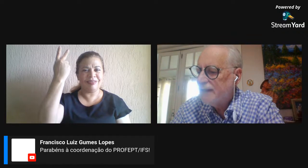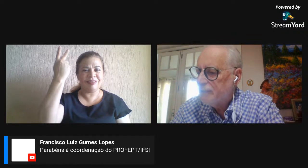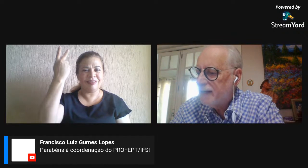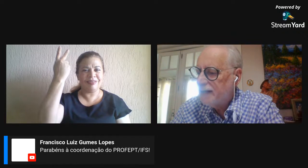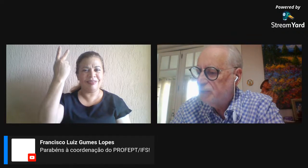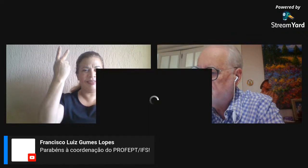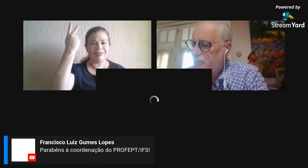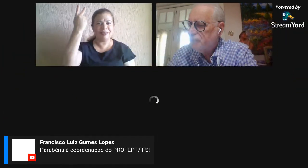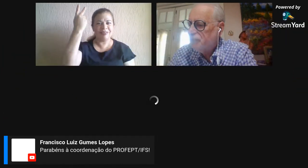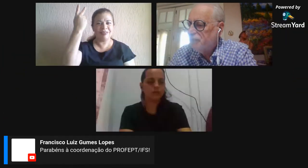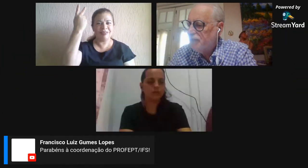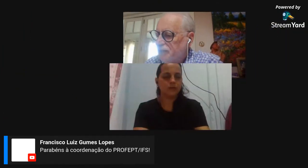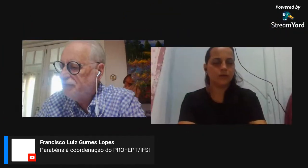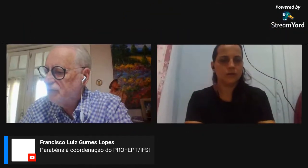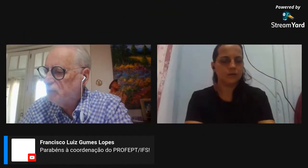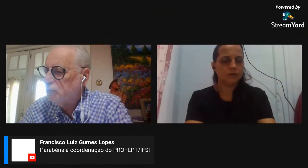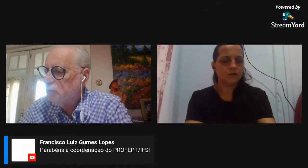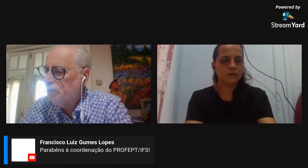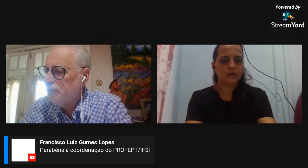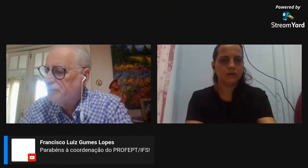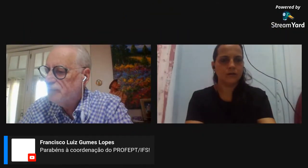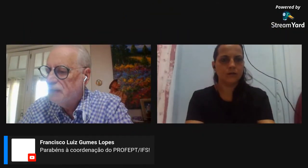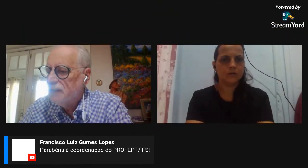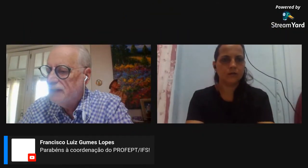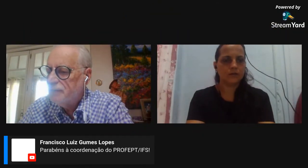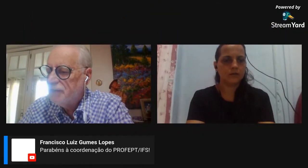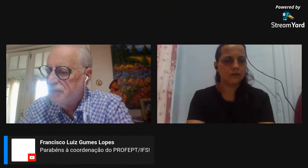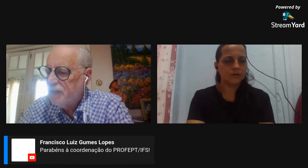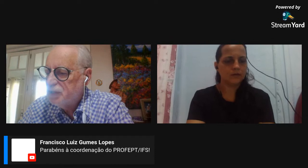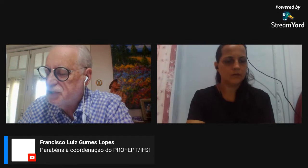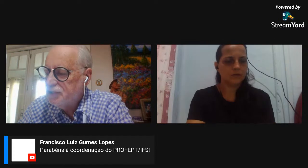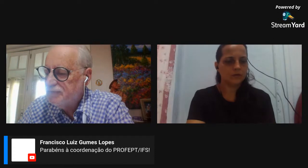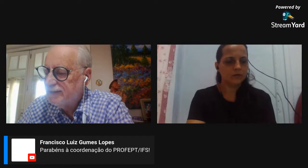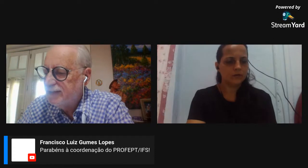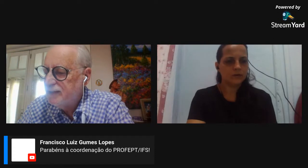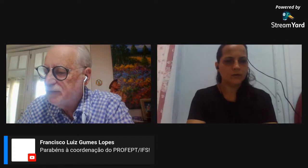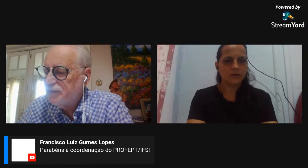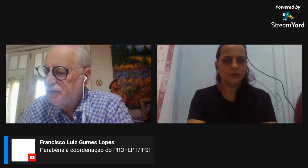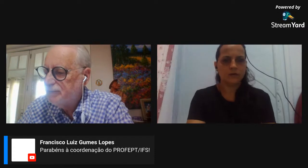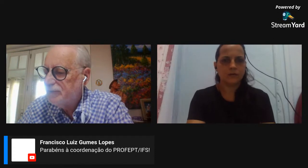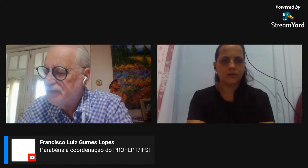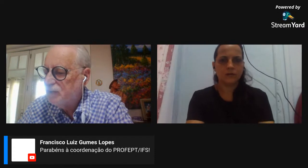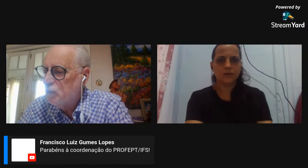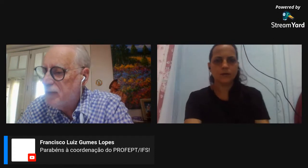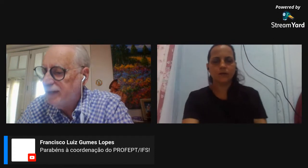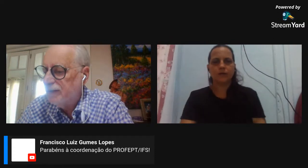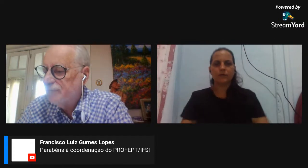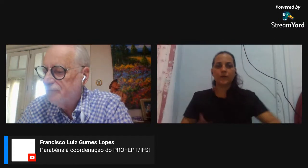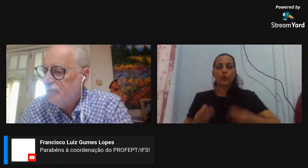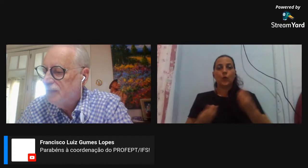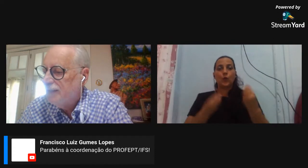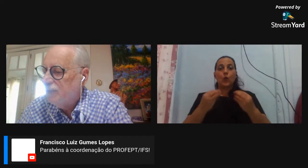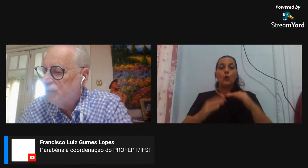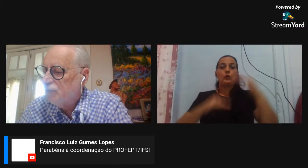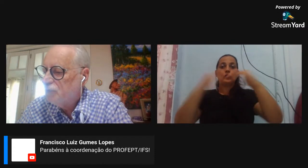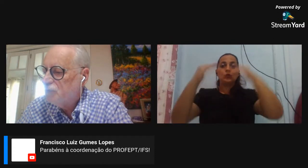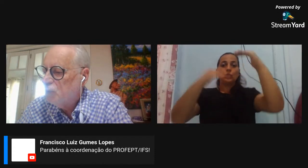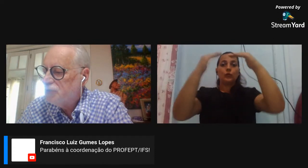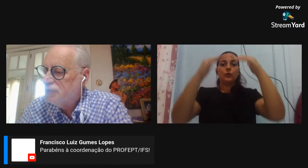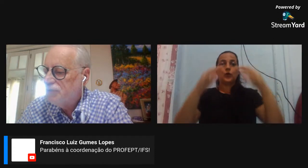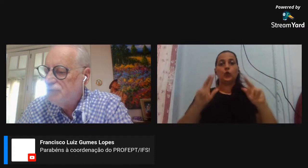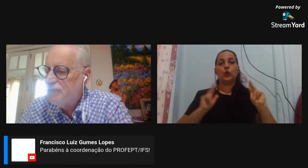articulando trabalho, ciência e cultura na perspectiva da emancipação humana, é